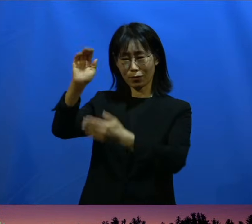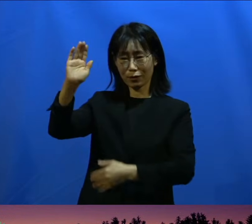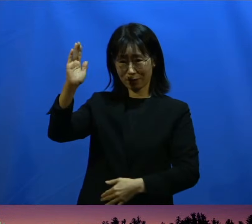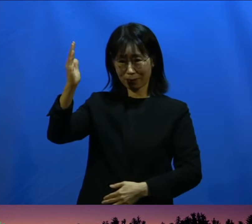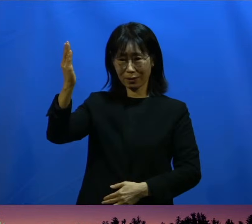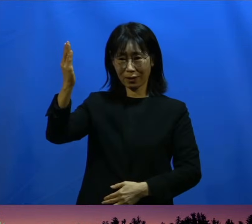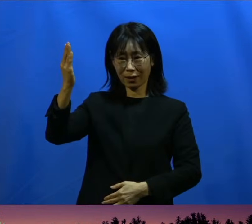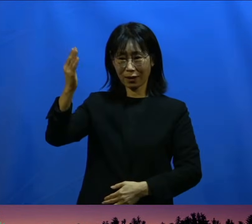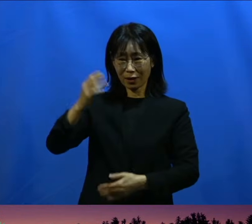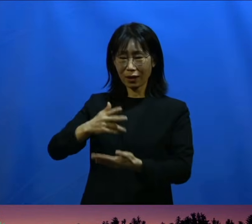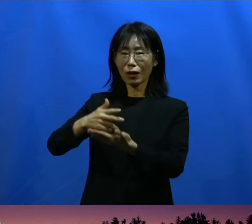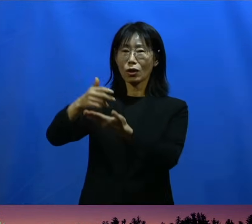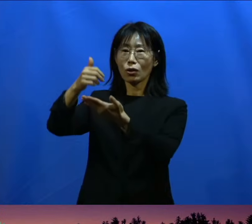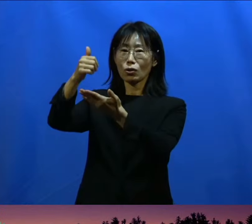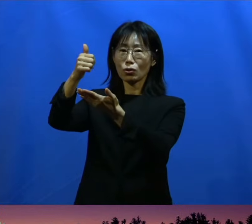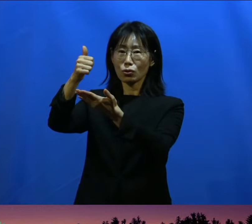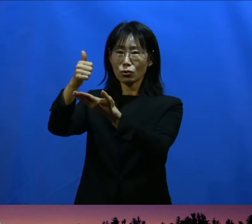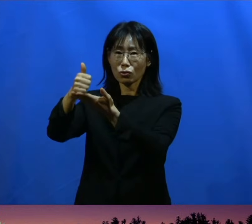그분은 죄를